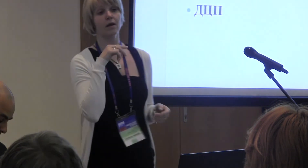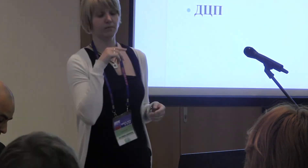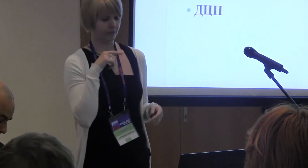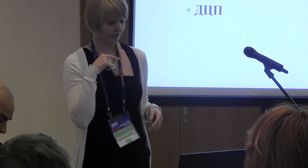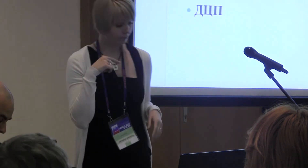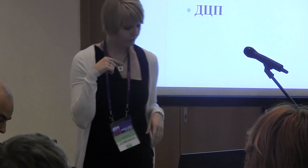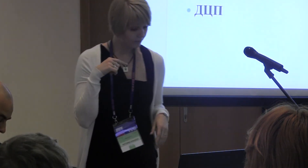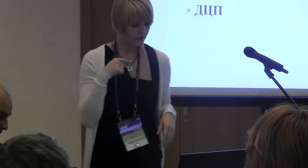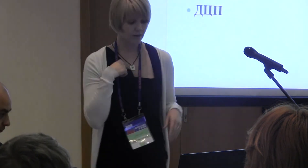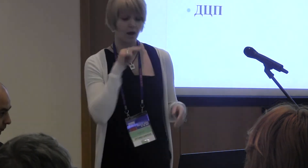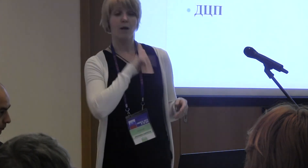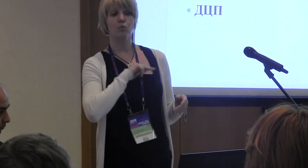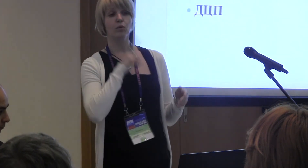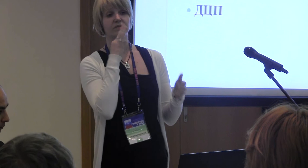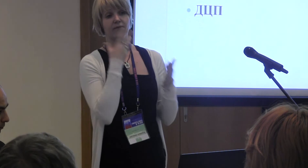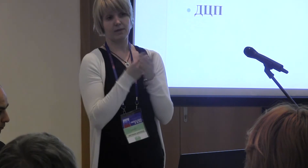программа обучения.